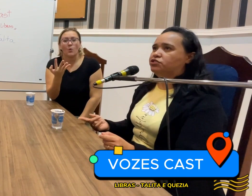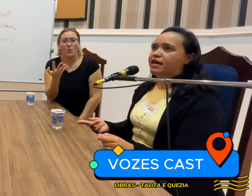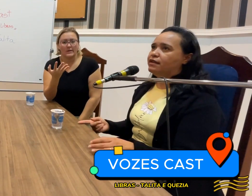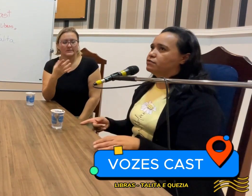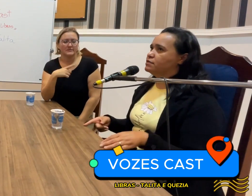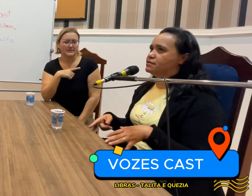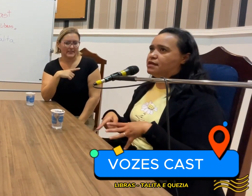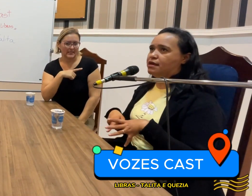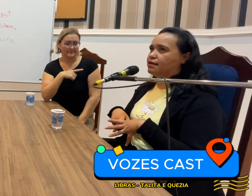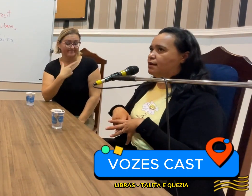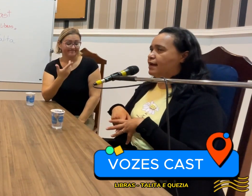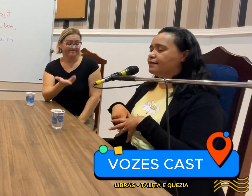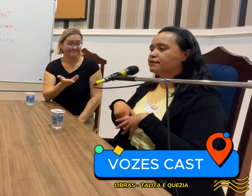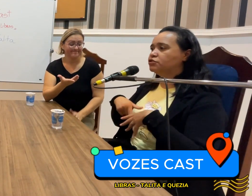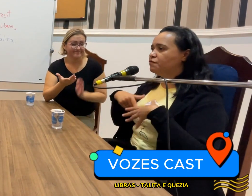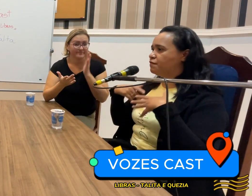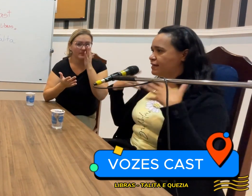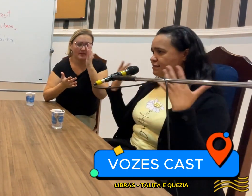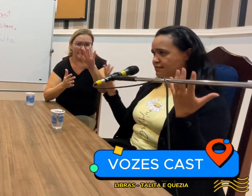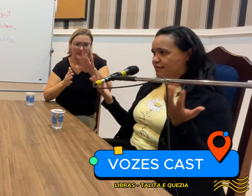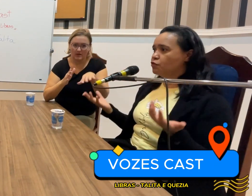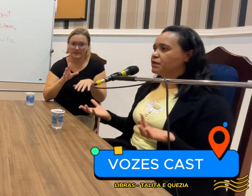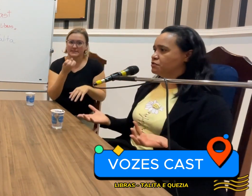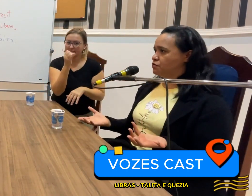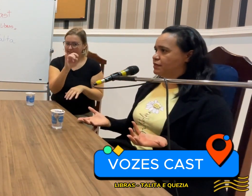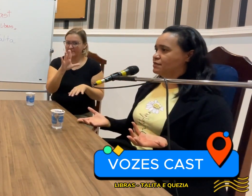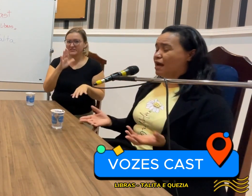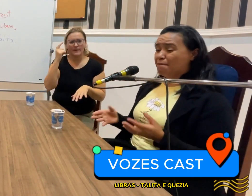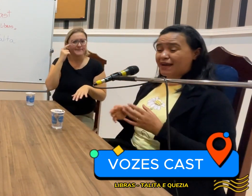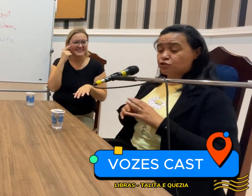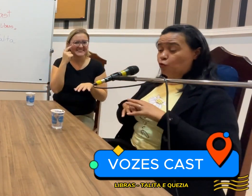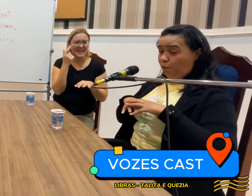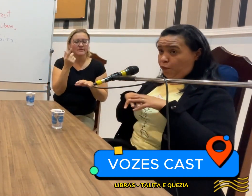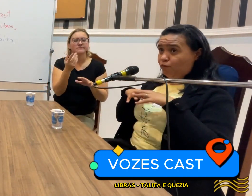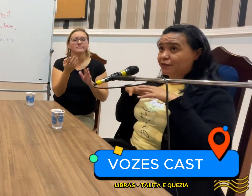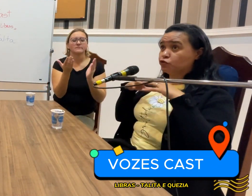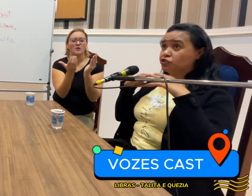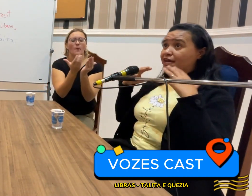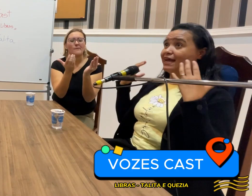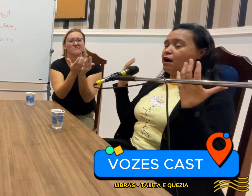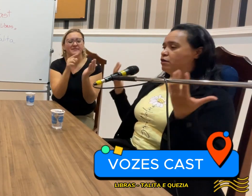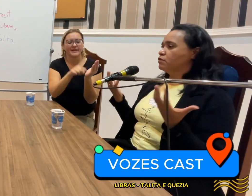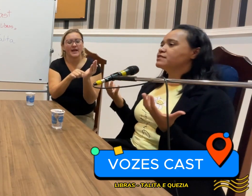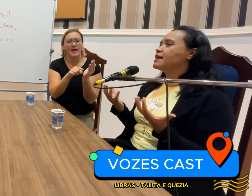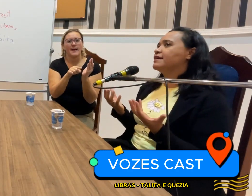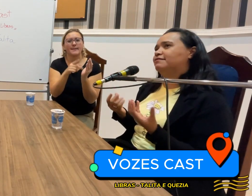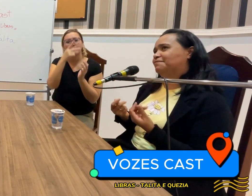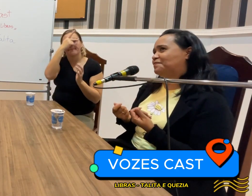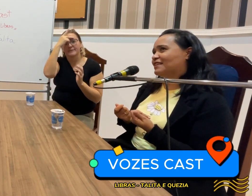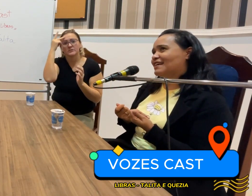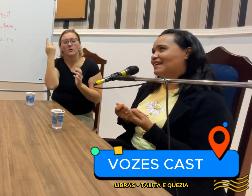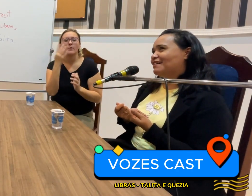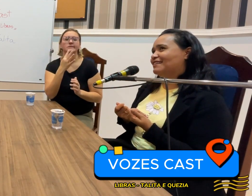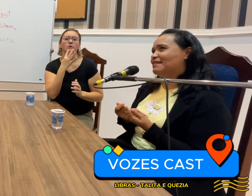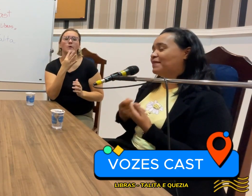fala evangélicos, entra diversas denominações. Mas do público geral, eu não